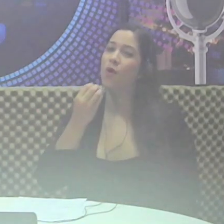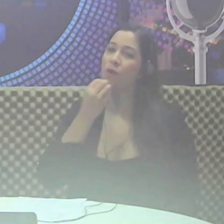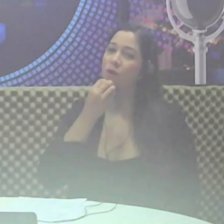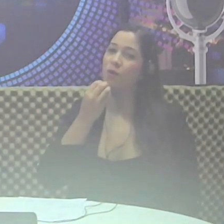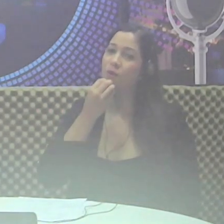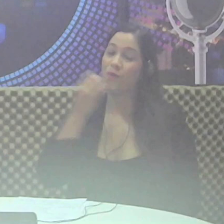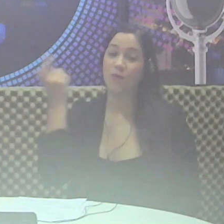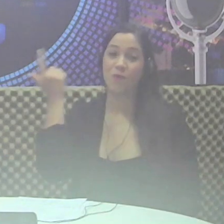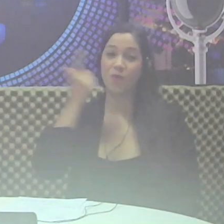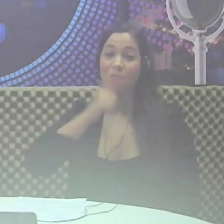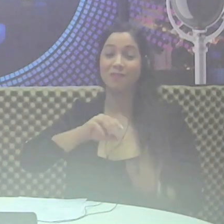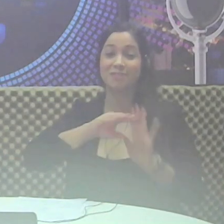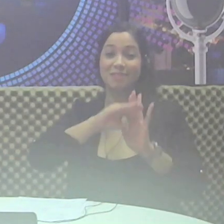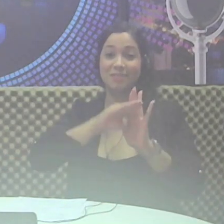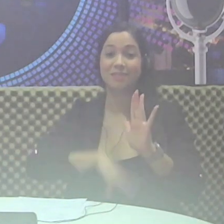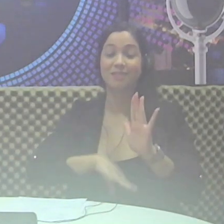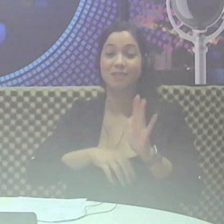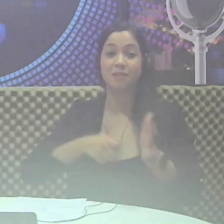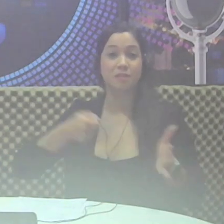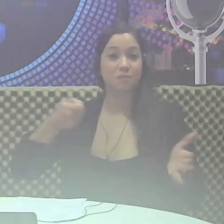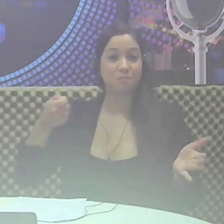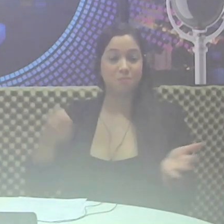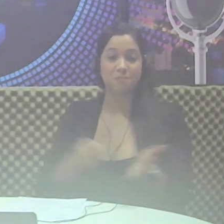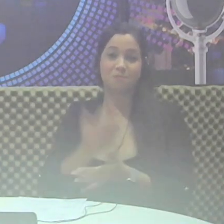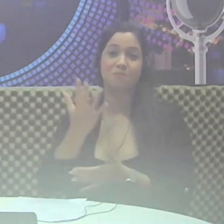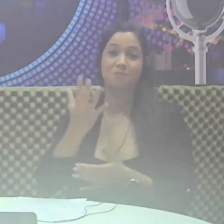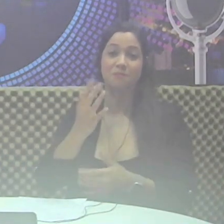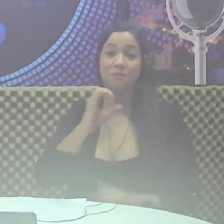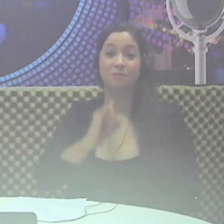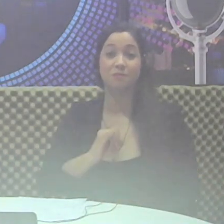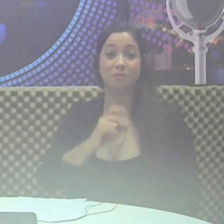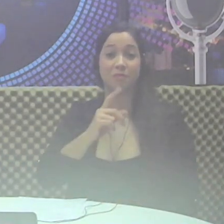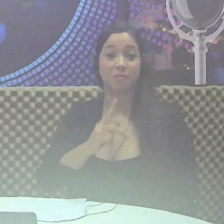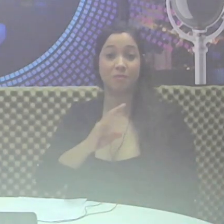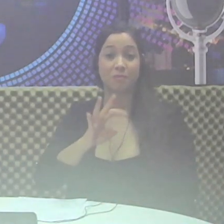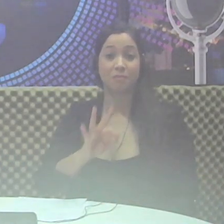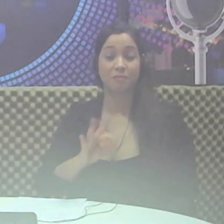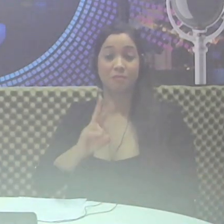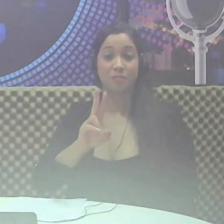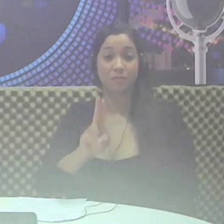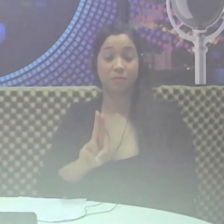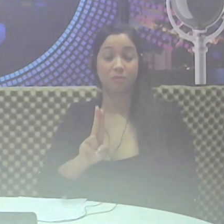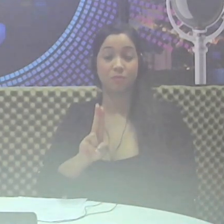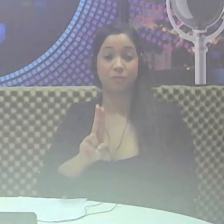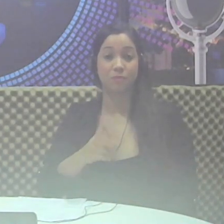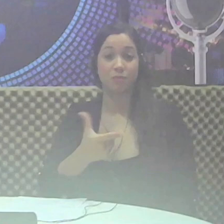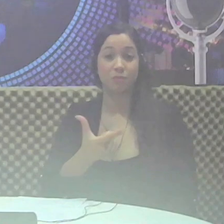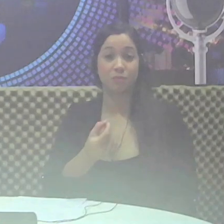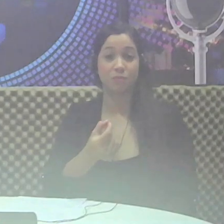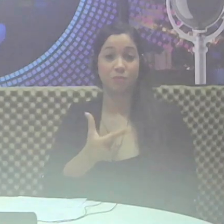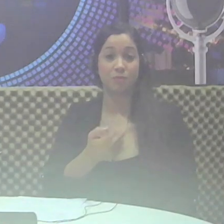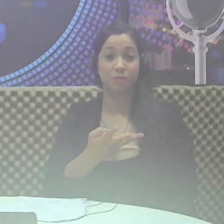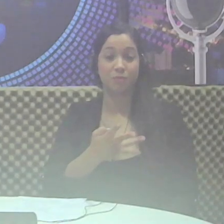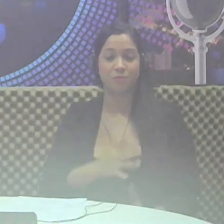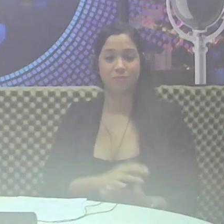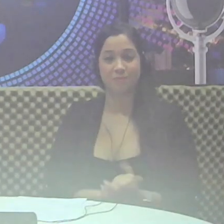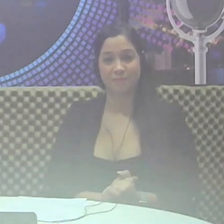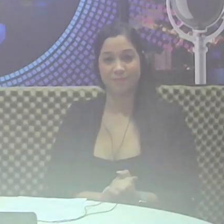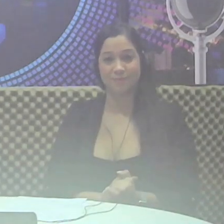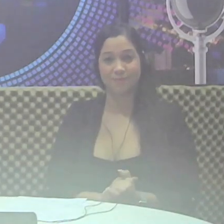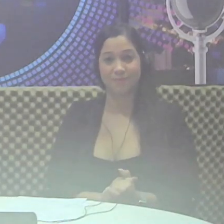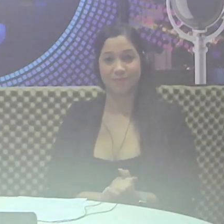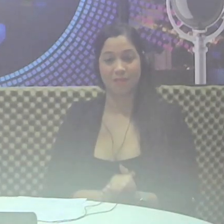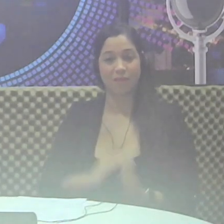obter desconto ao quitar à vista o Imposto Predial e Territorial Urbano 2024.